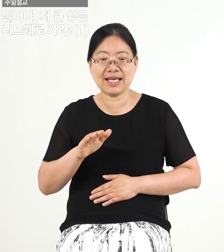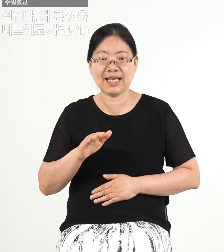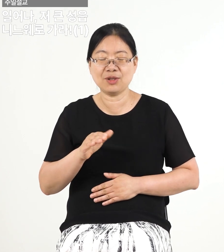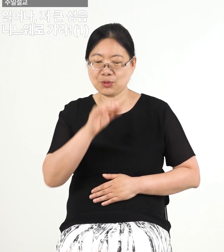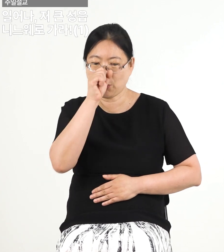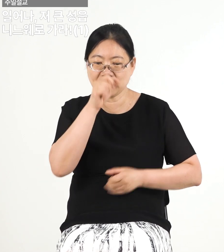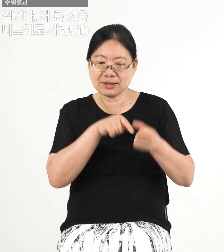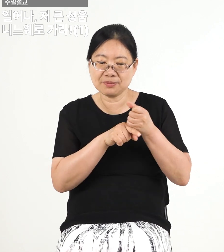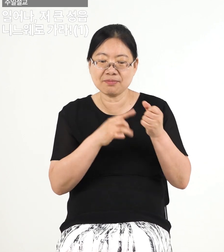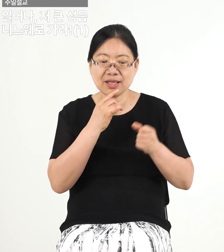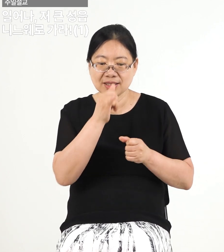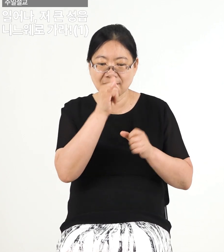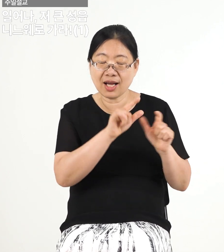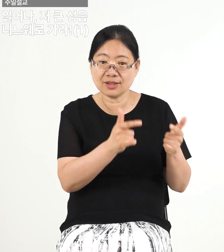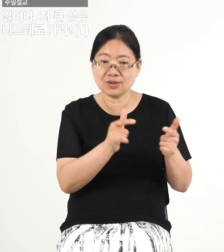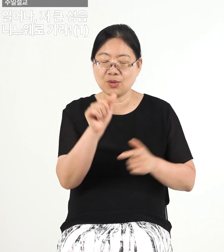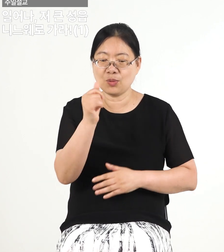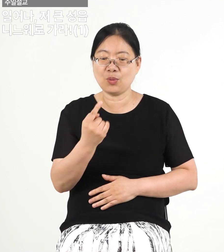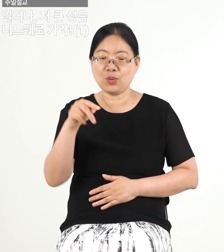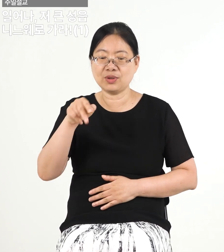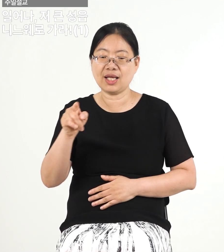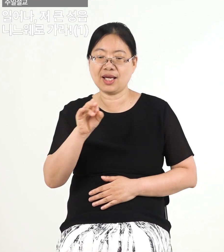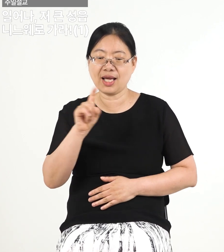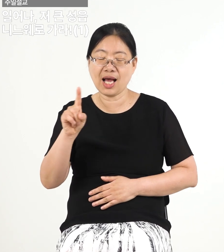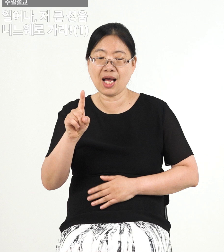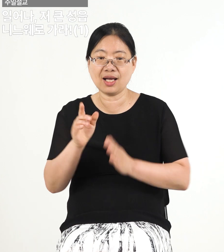아니에요. 호세아서를 한번 띄워주실까요?